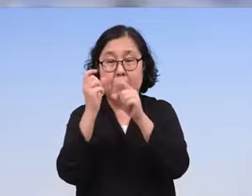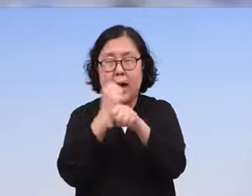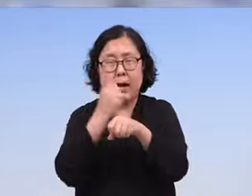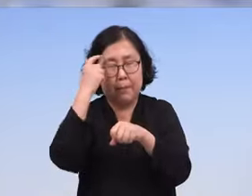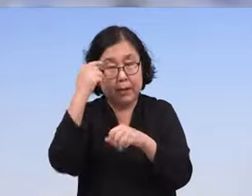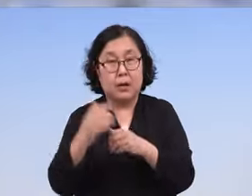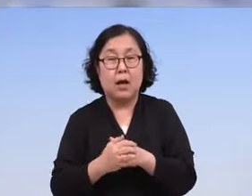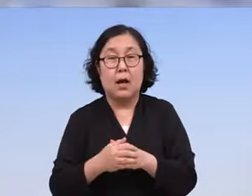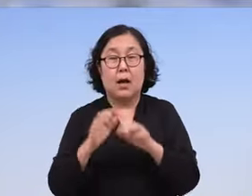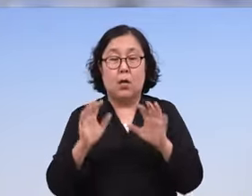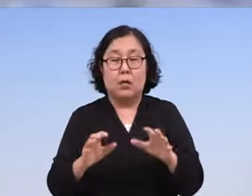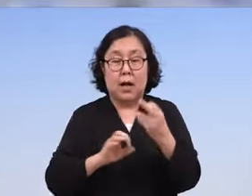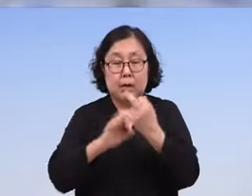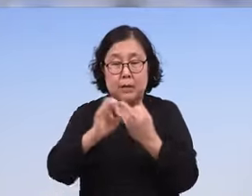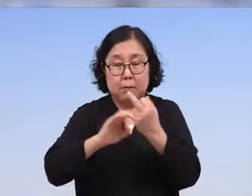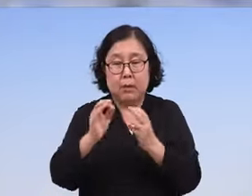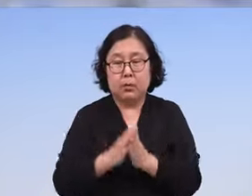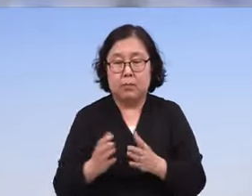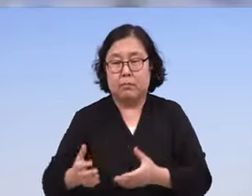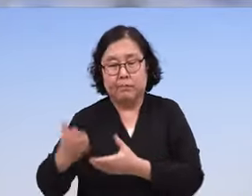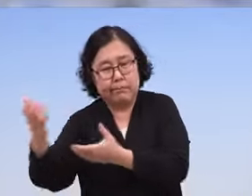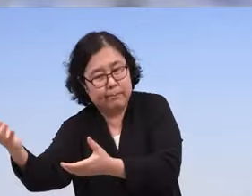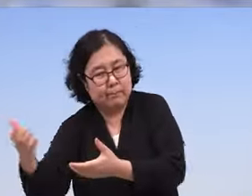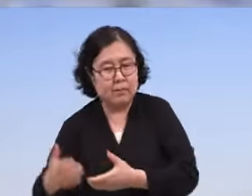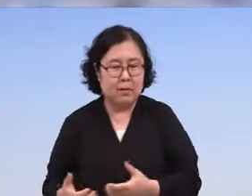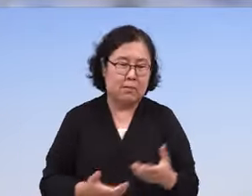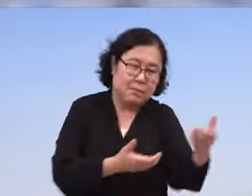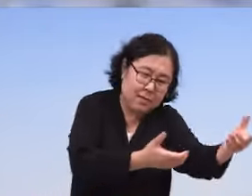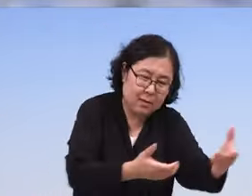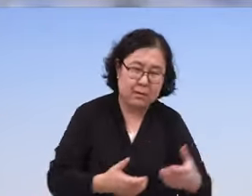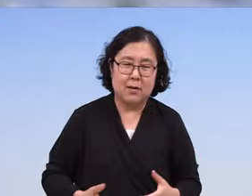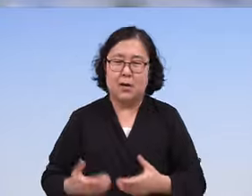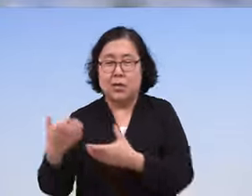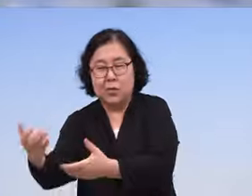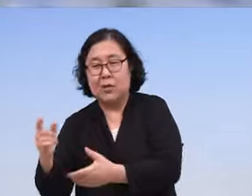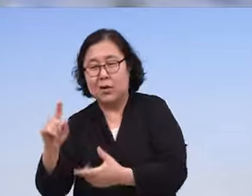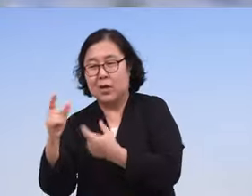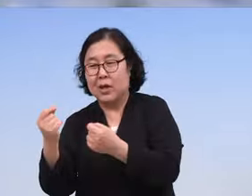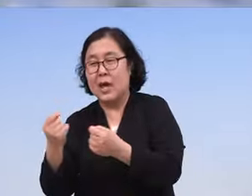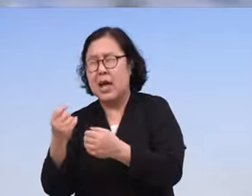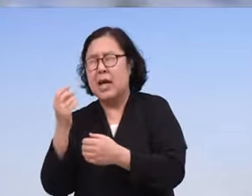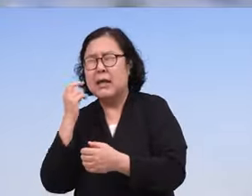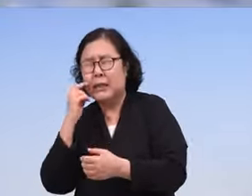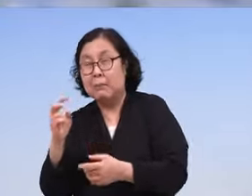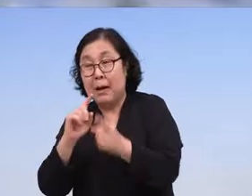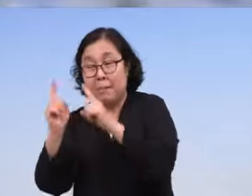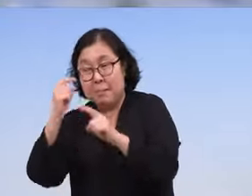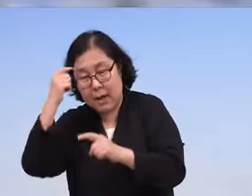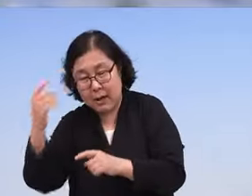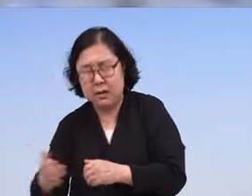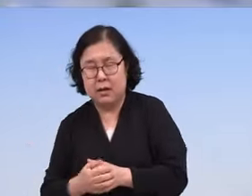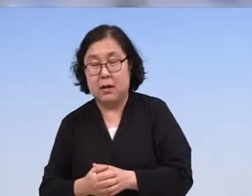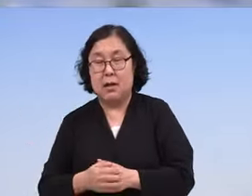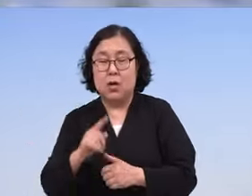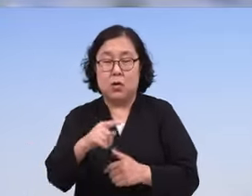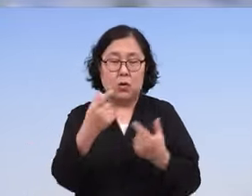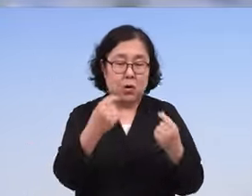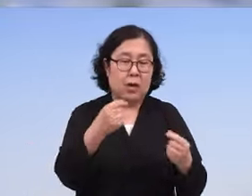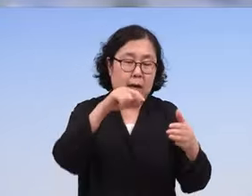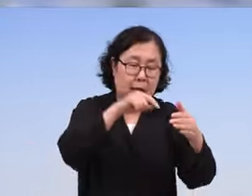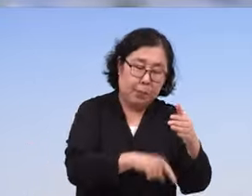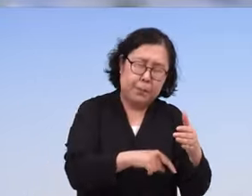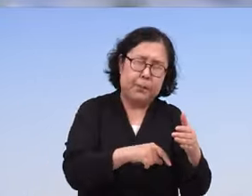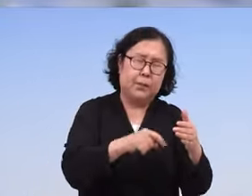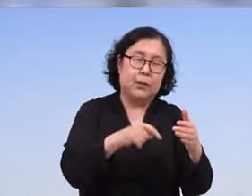근데 계속 오늘 아침에도 막 계속 이게 막 제스처까지 생각이 나가지고 그렇게 심한 말을? 그렇게